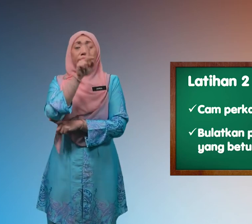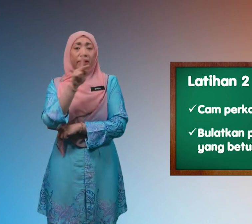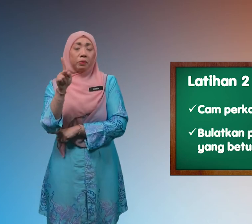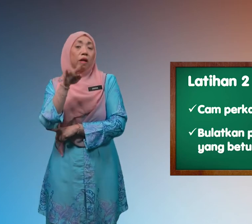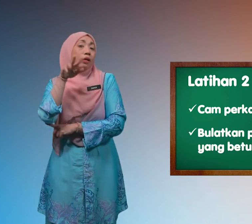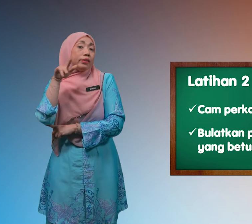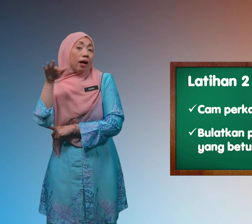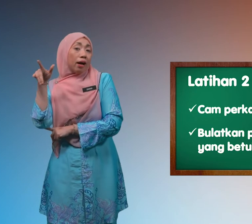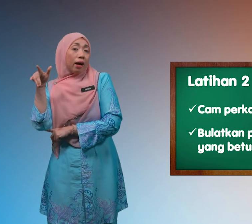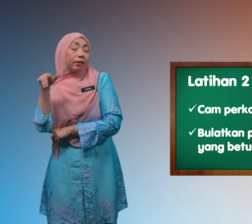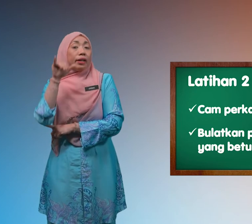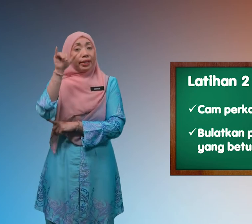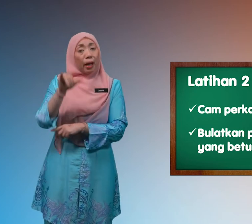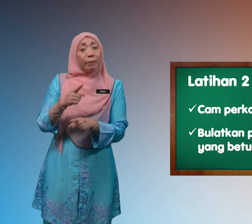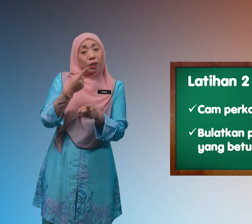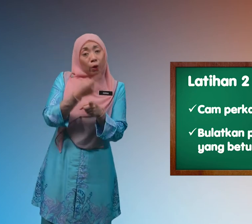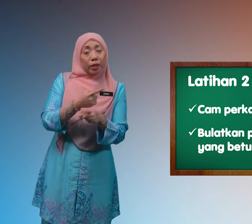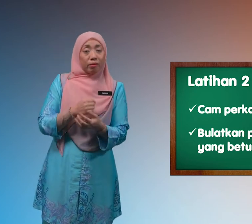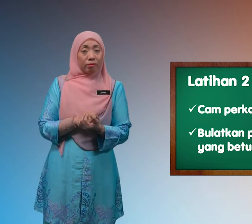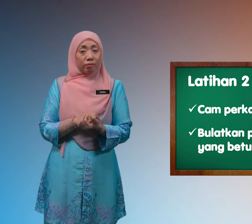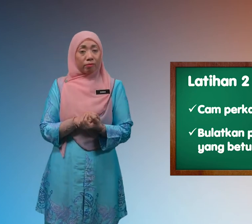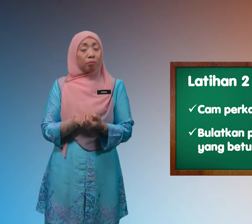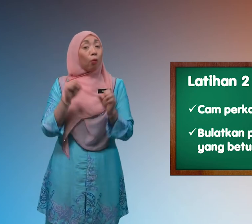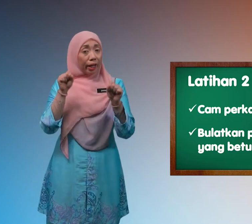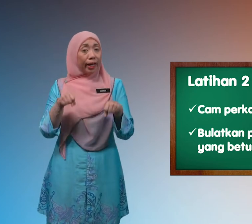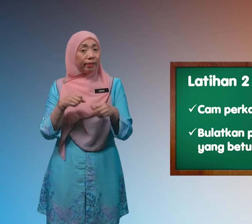Bulatkan ejaan yang betul. Boleh?